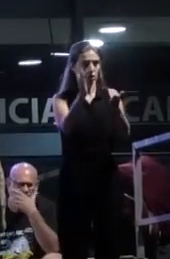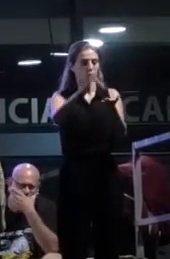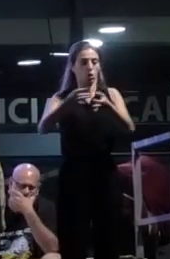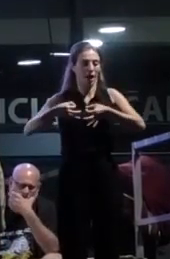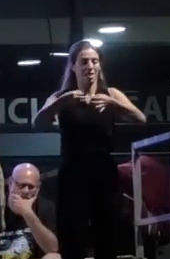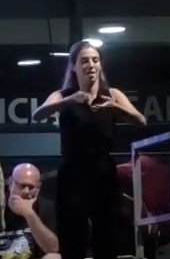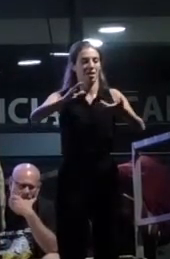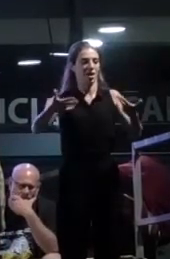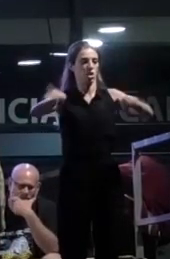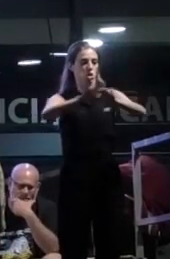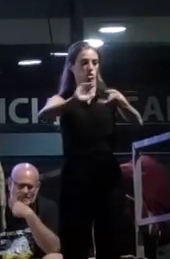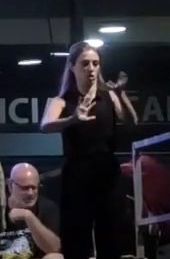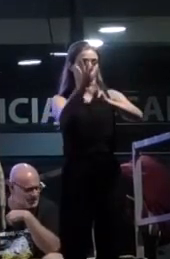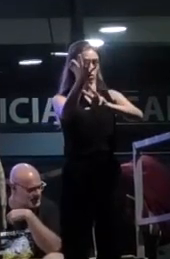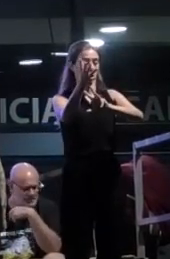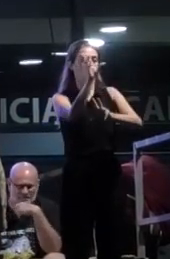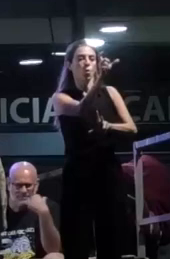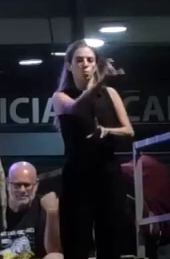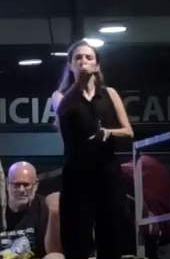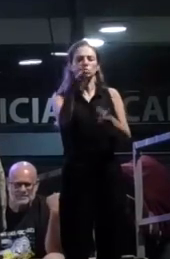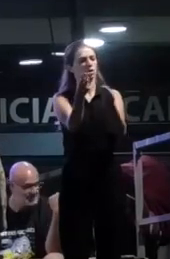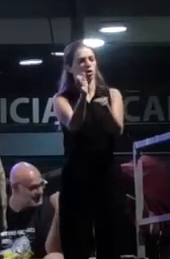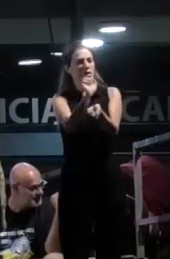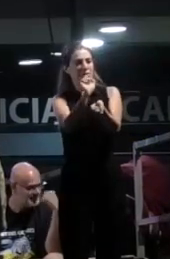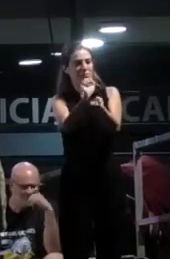arriba com una festa esperada per moltes persones.